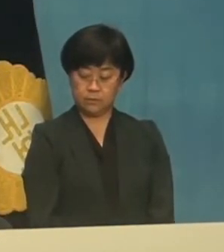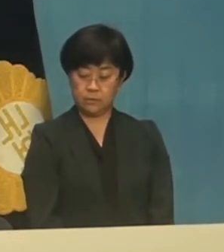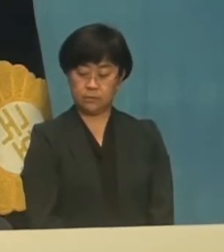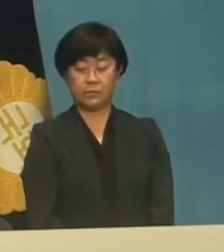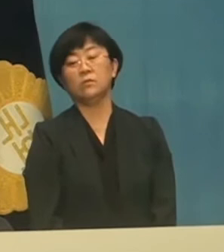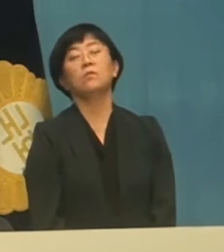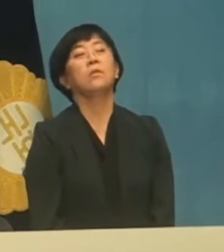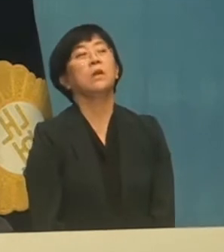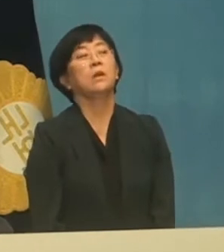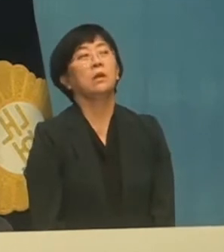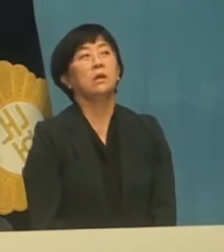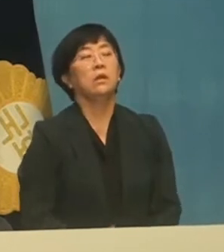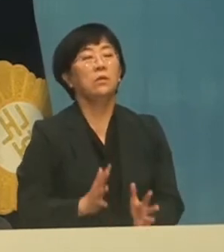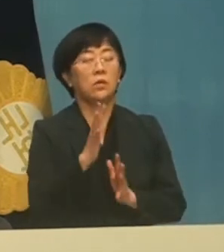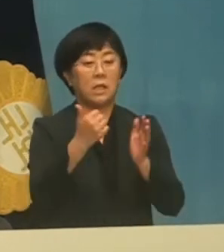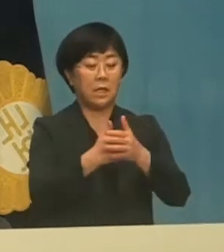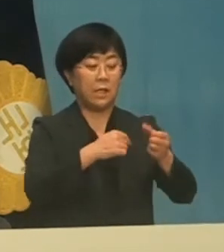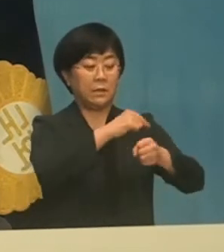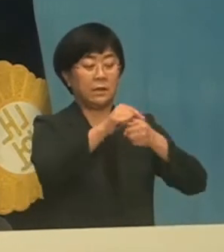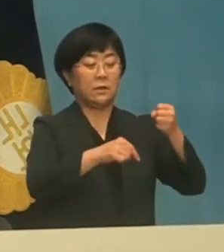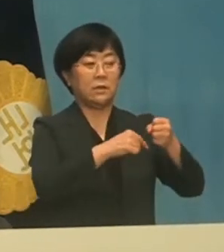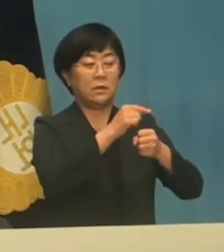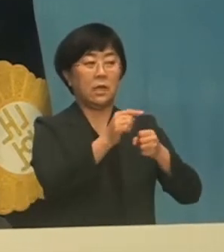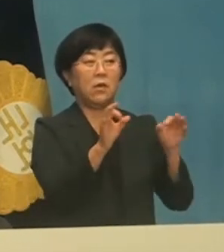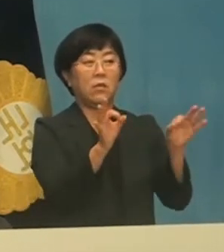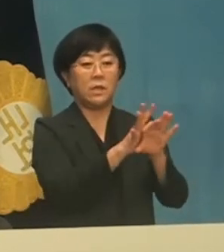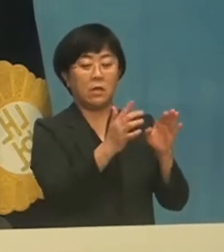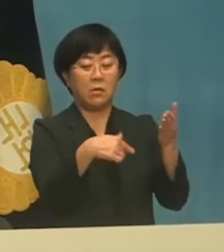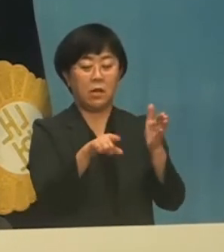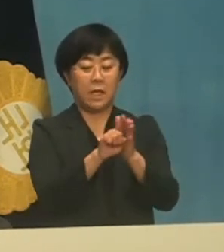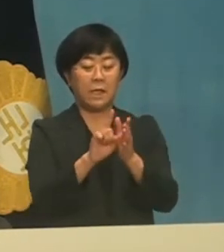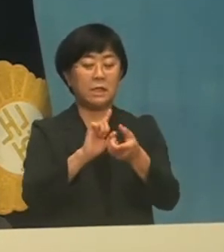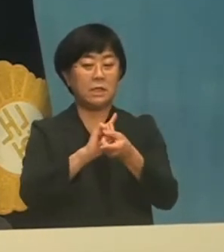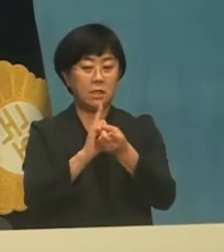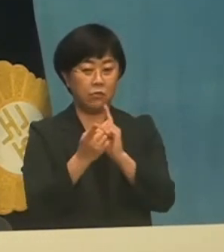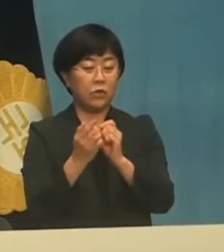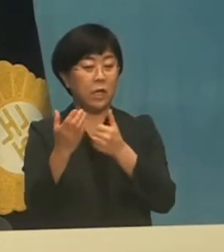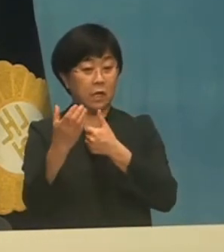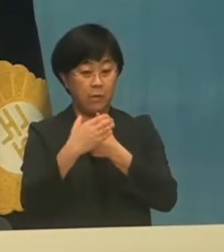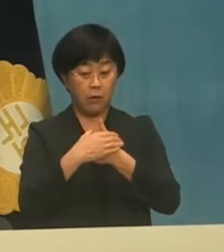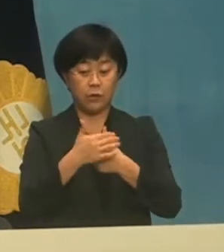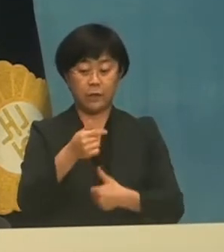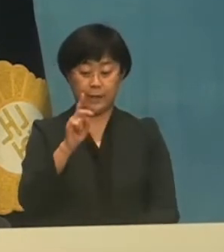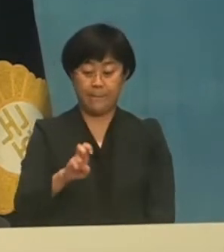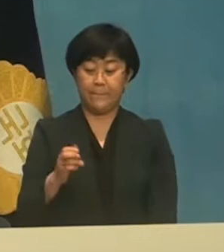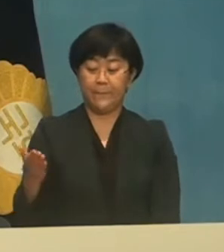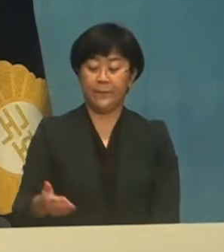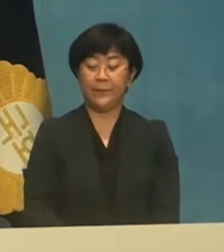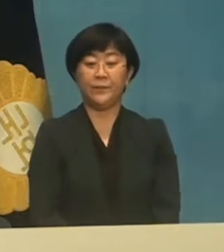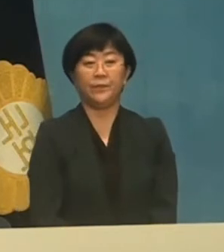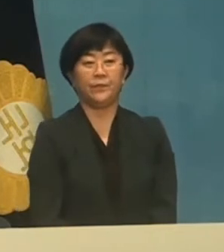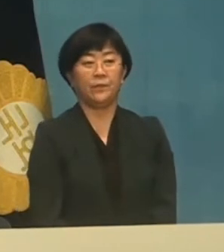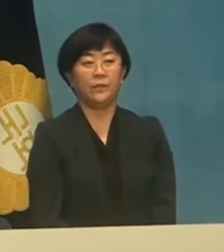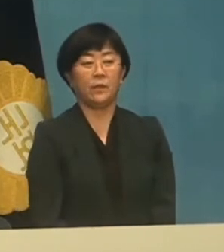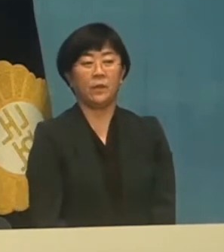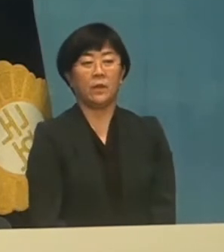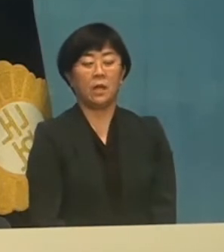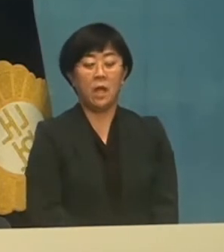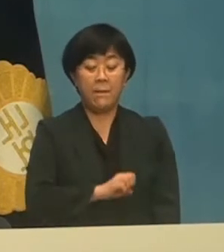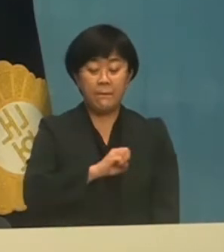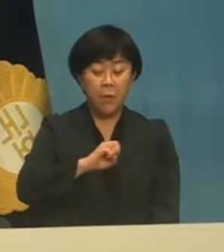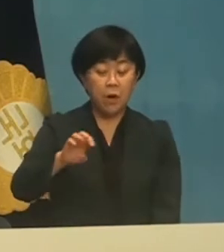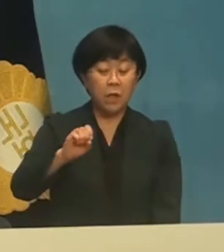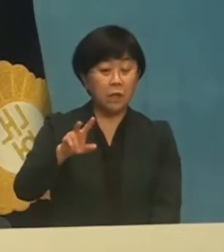네, 녹색당 탈핵위원회 공동위원장 직무대행 맡고 있는 남태재입니다. 그동안 핵폐기물